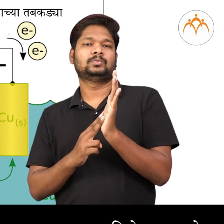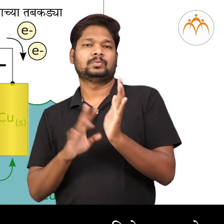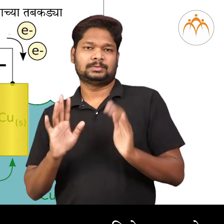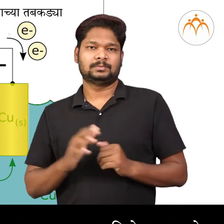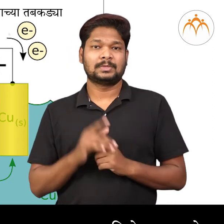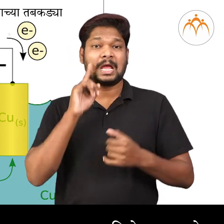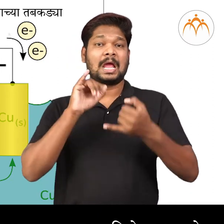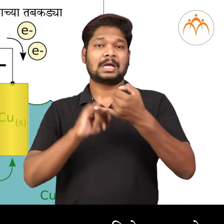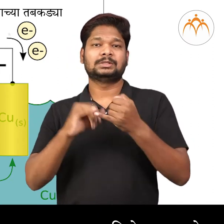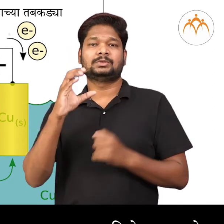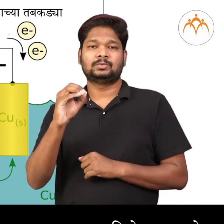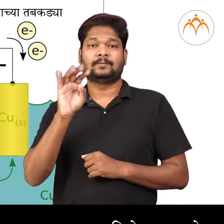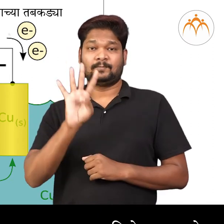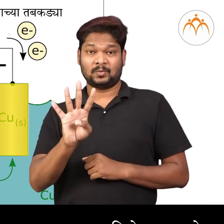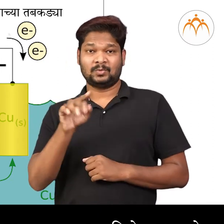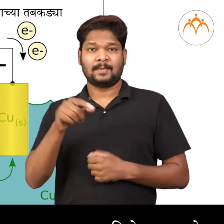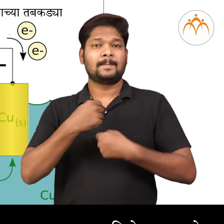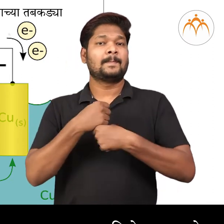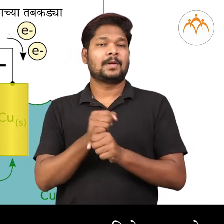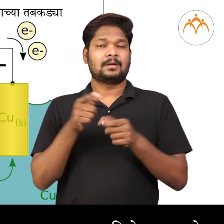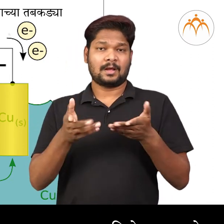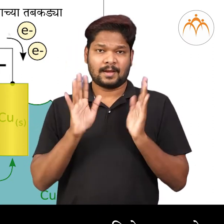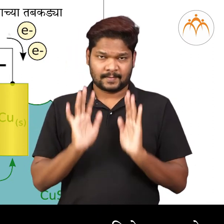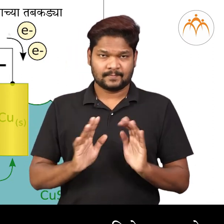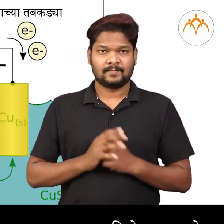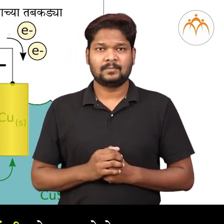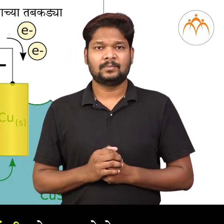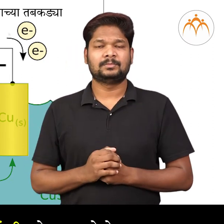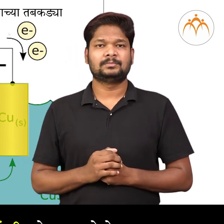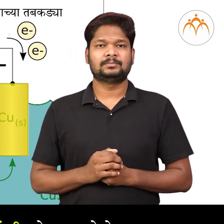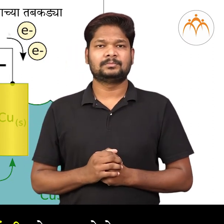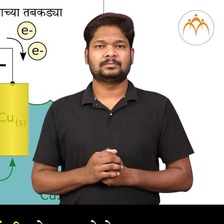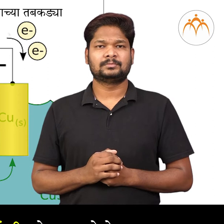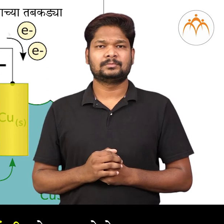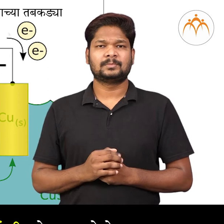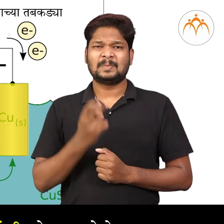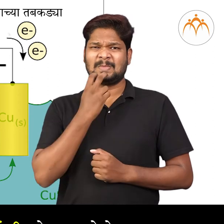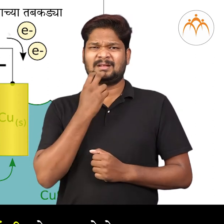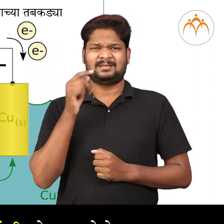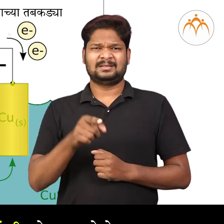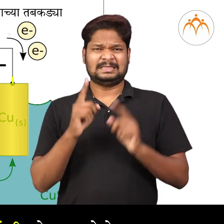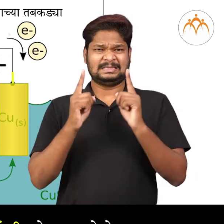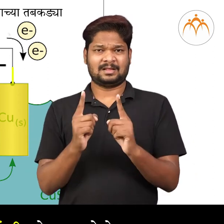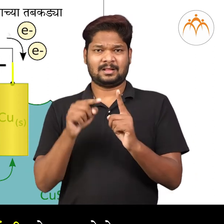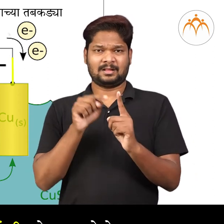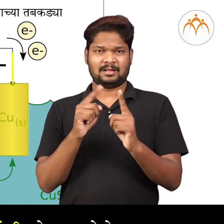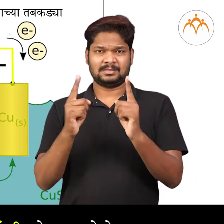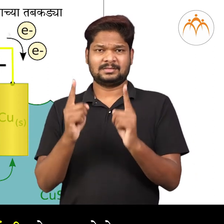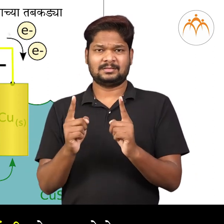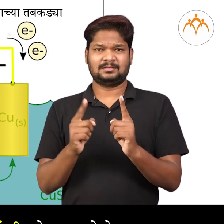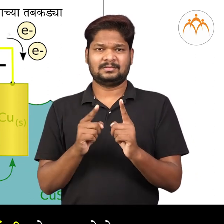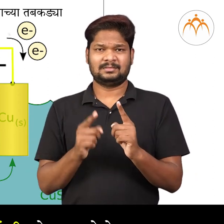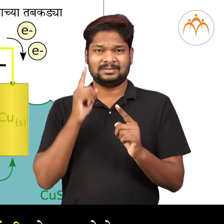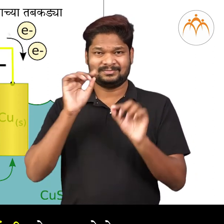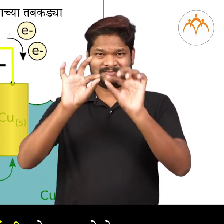सल्फ्यूरिक अम्ल पासून बनवलेल्या वस्तू तब पकड़ा व्यक्तित्व का